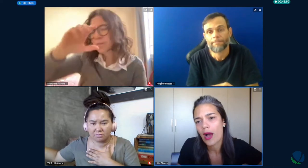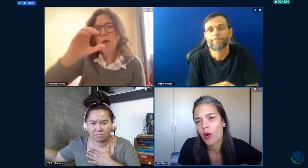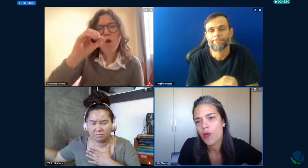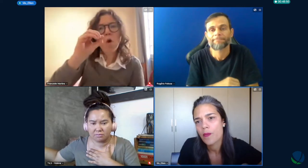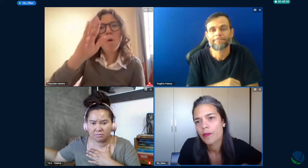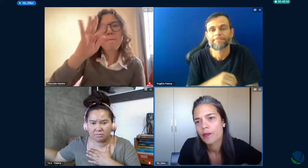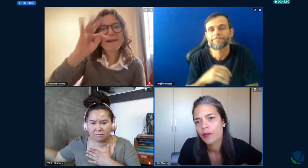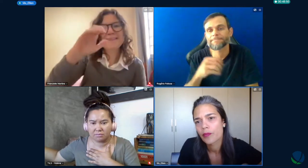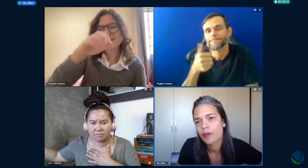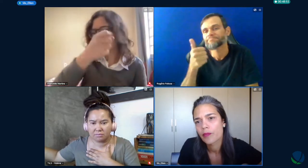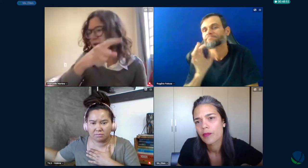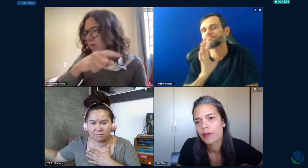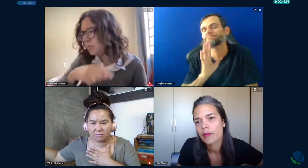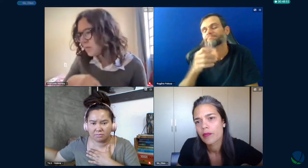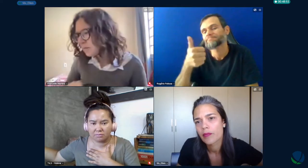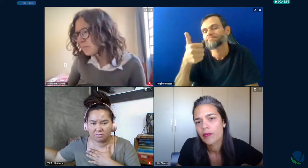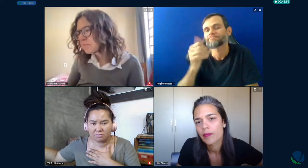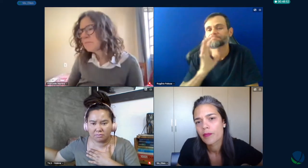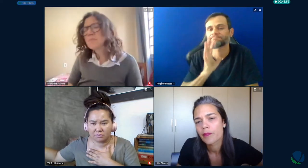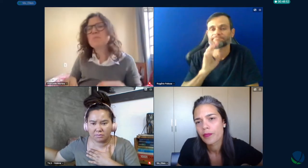Do manual